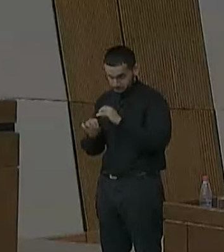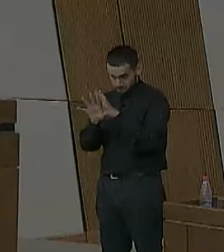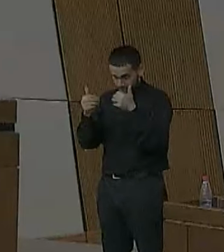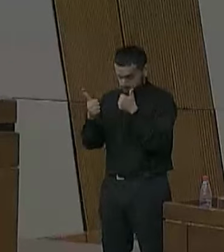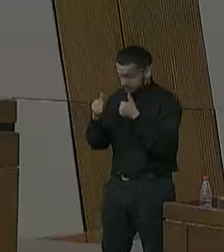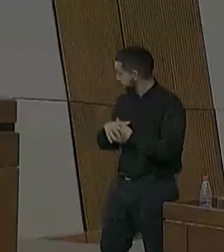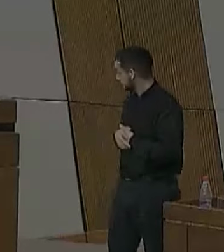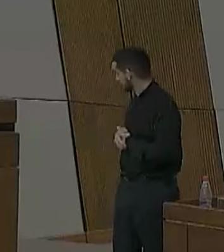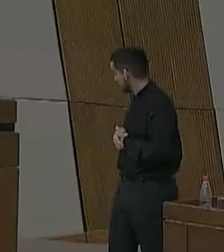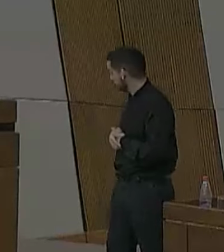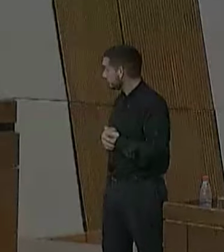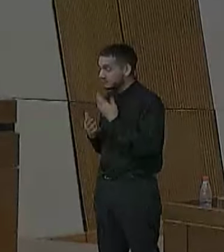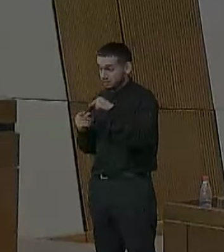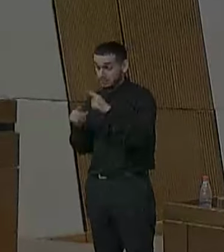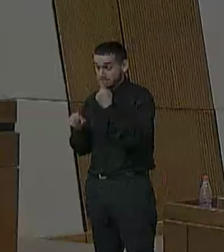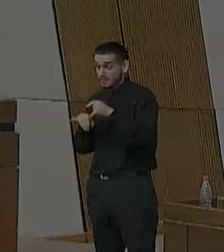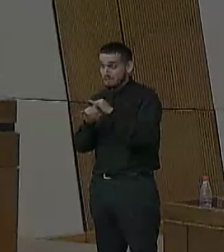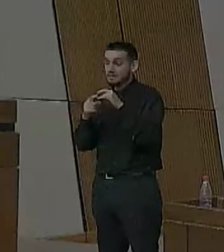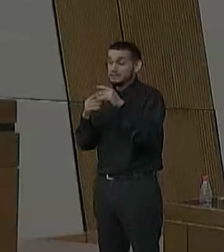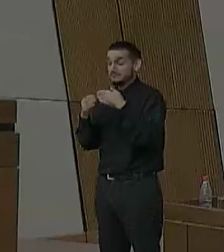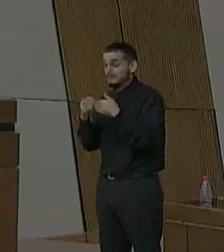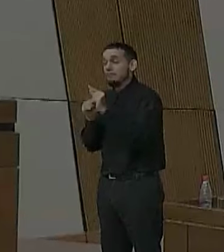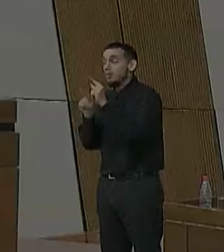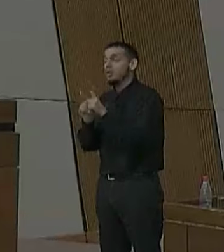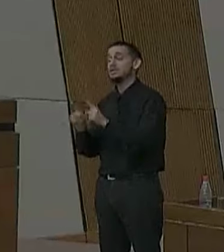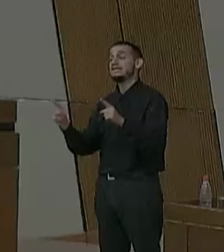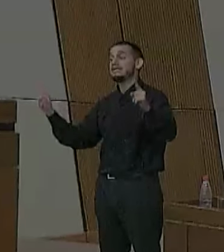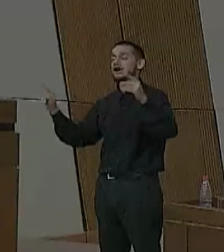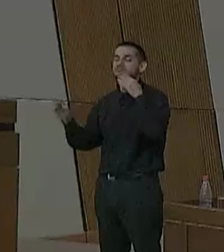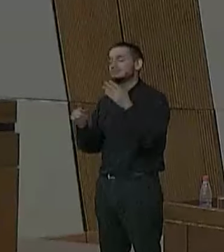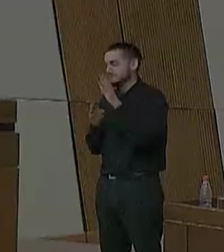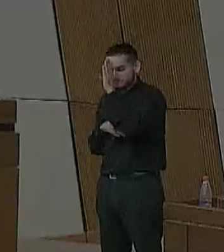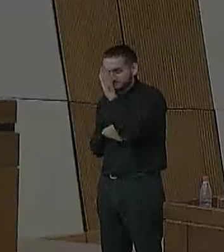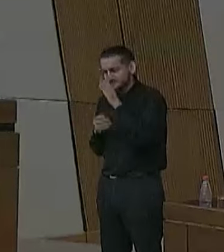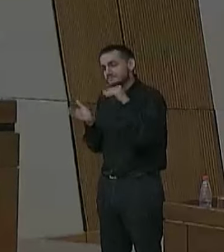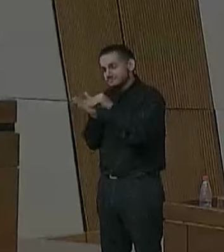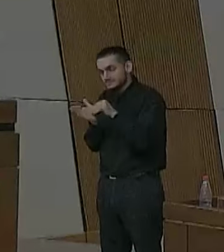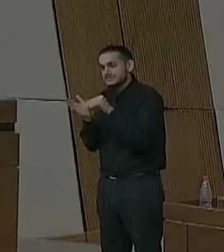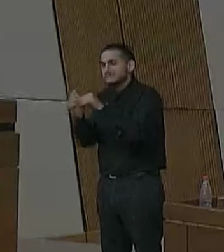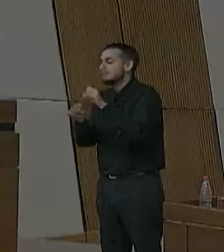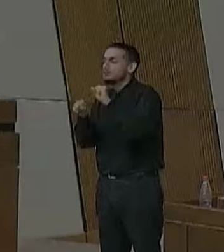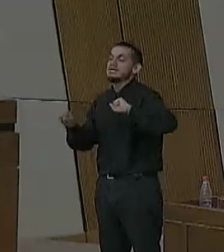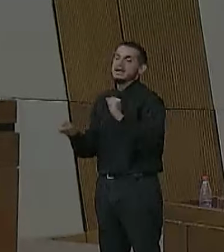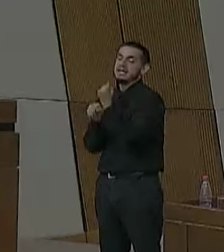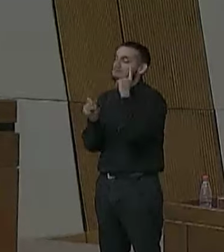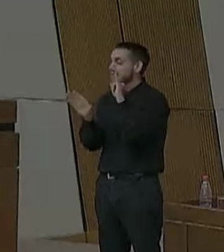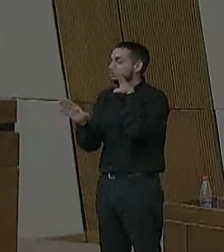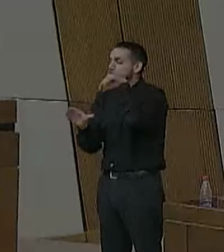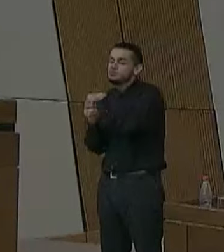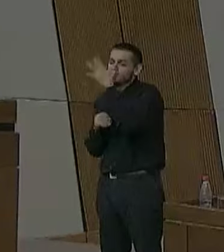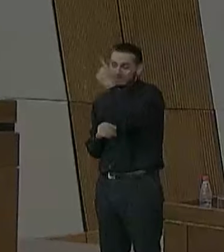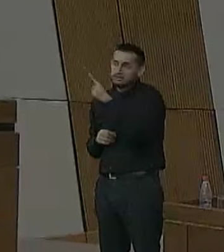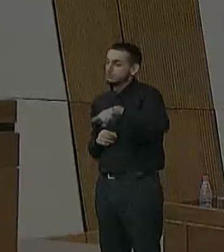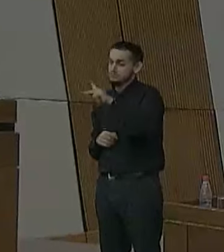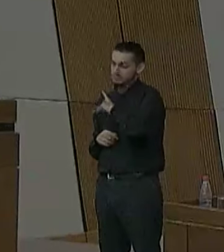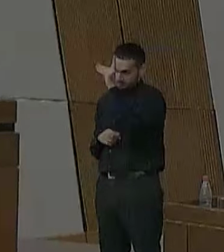ser, digamos, los siguientes pasos. Va a ser largo, pero muy bueno, digamos, por el fruto que va a lograr para la inclusión real de las personas con